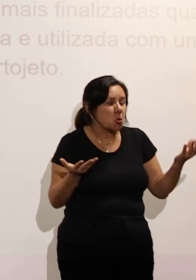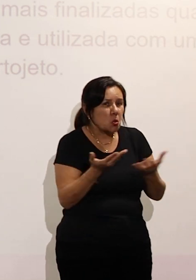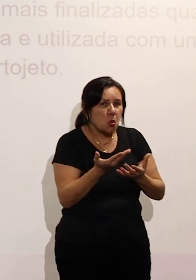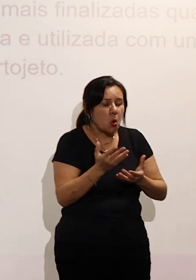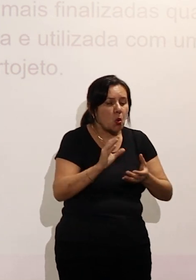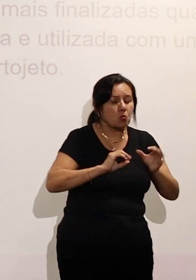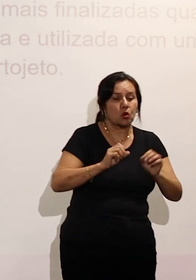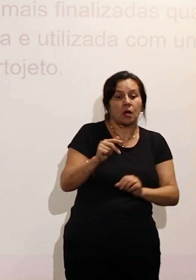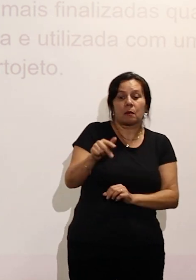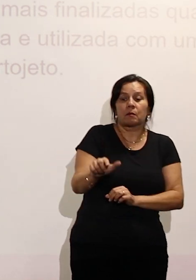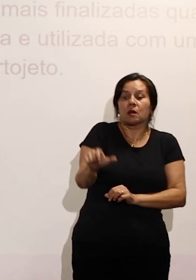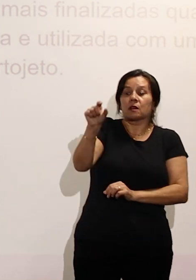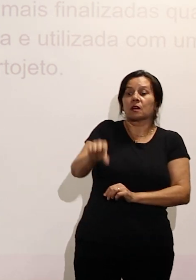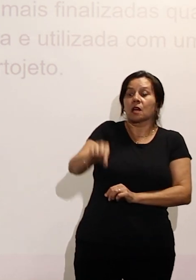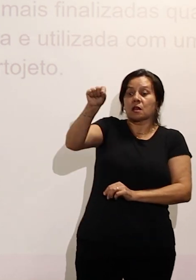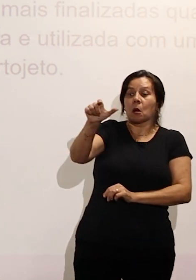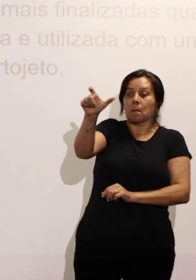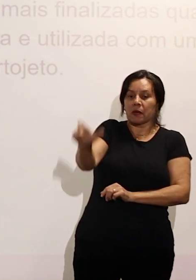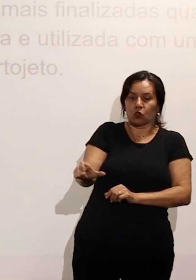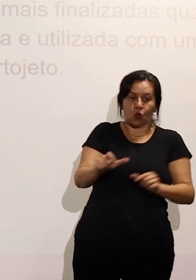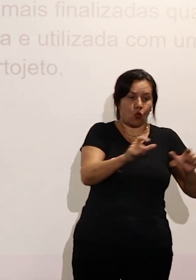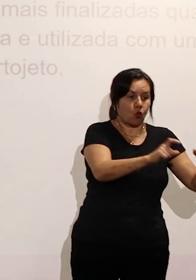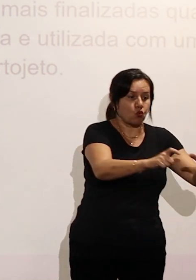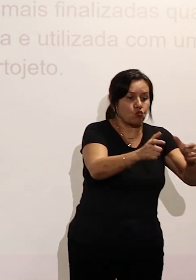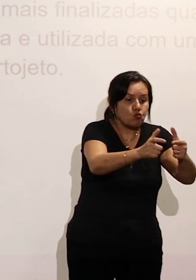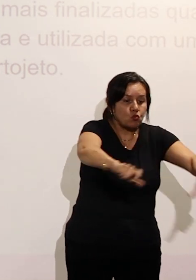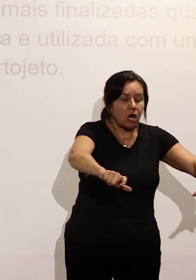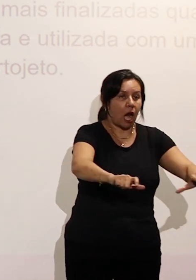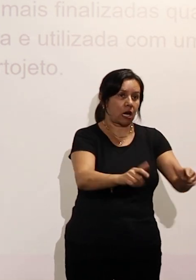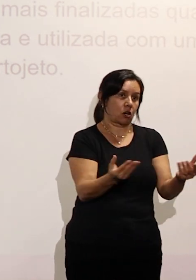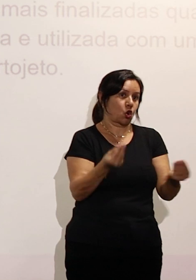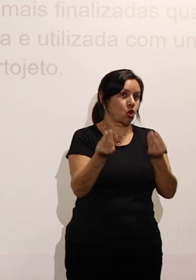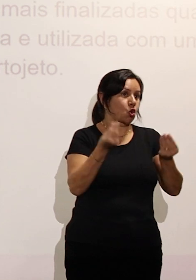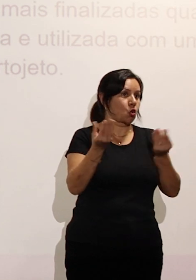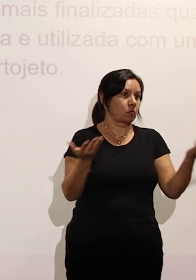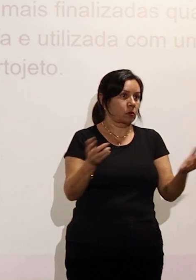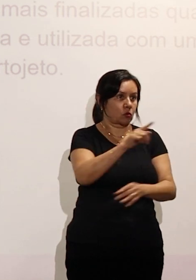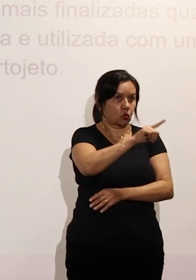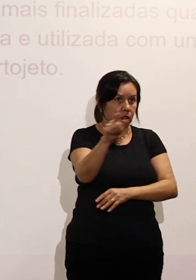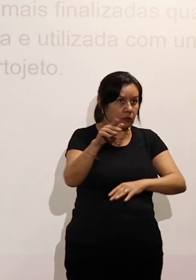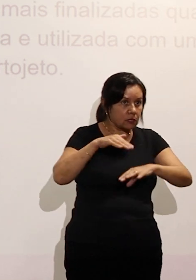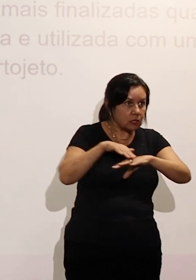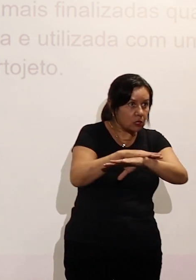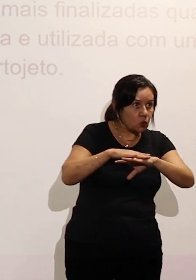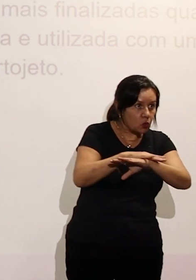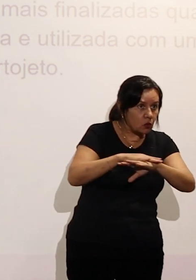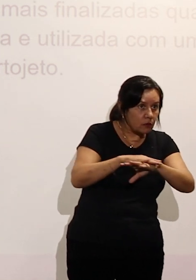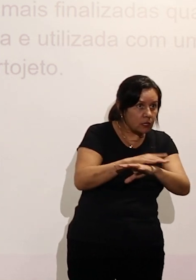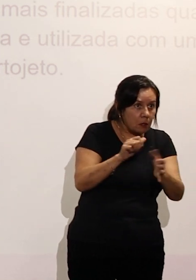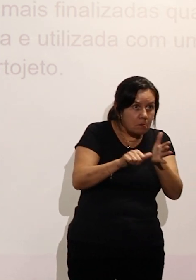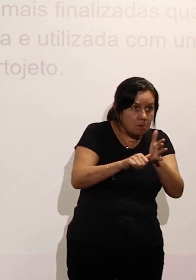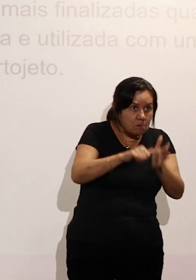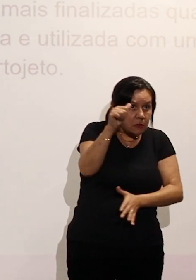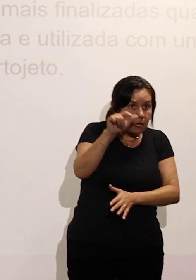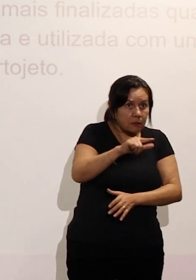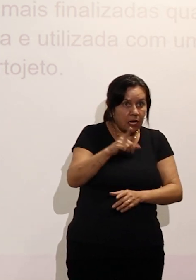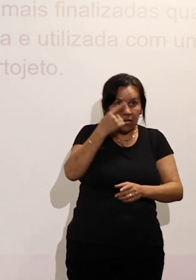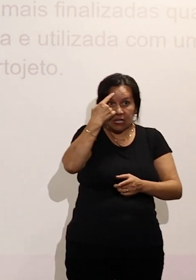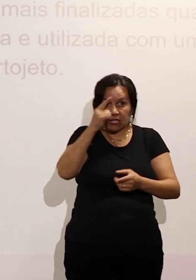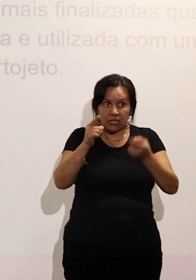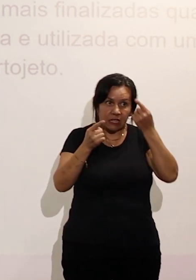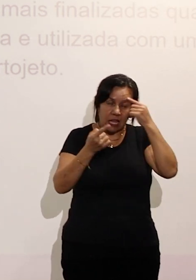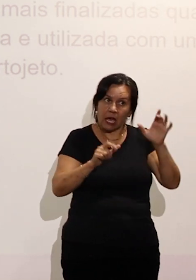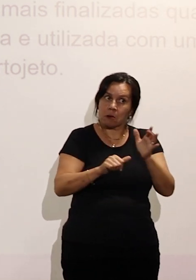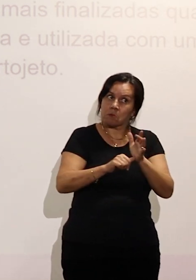nosso protagonista, qual vai ser o cenário. E quando vocês estão conversando, isso, num primeiro momento, são só